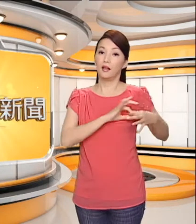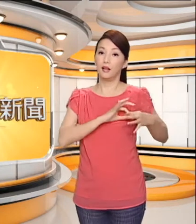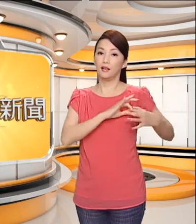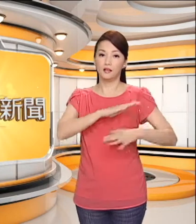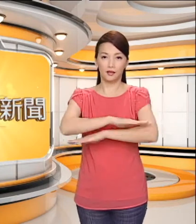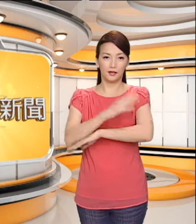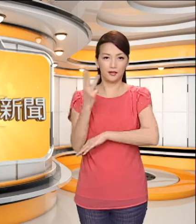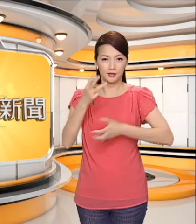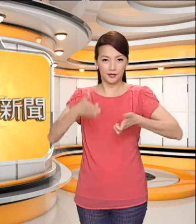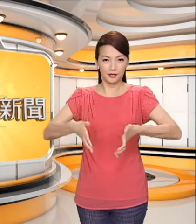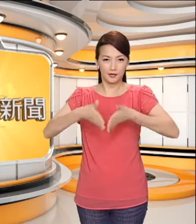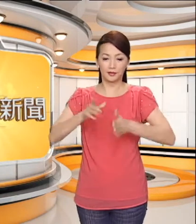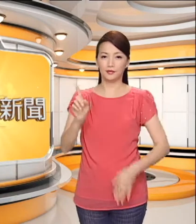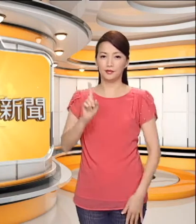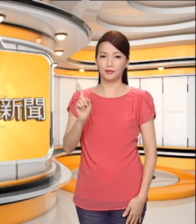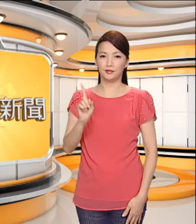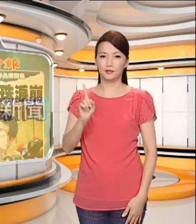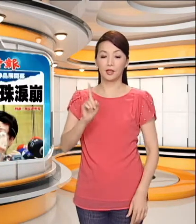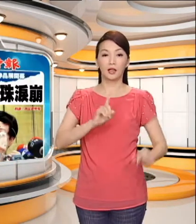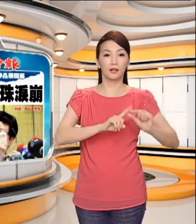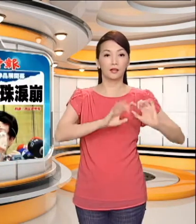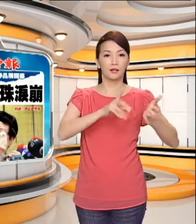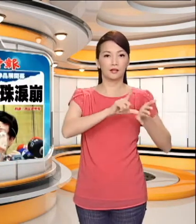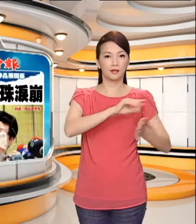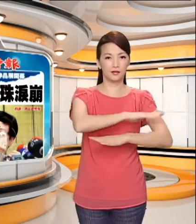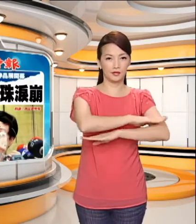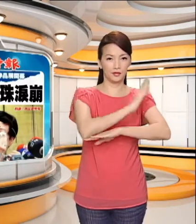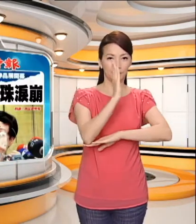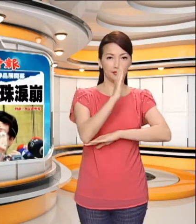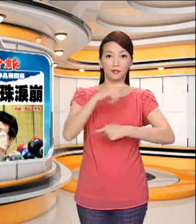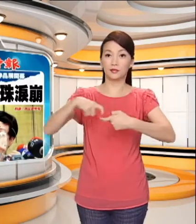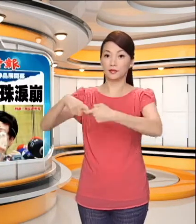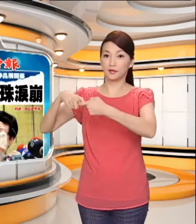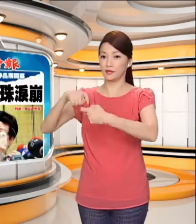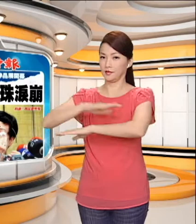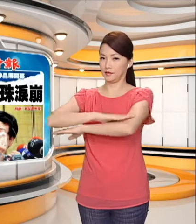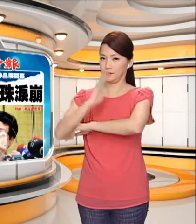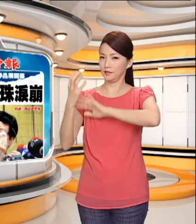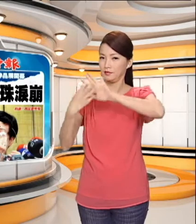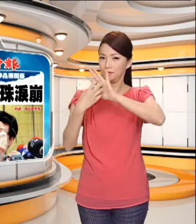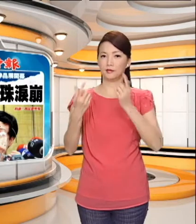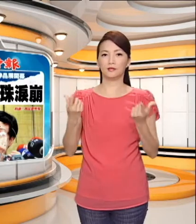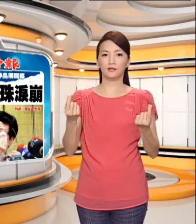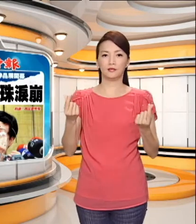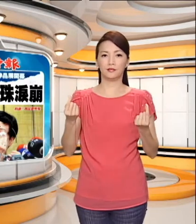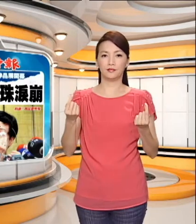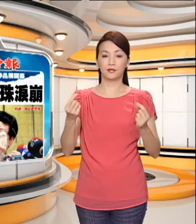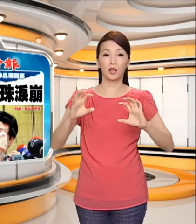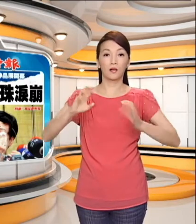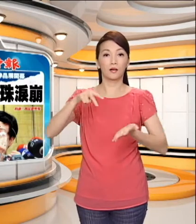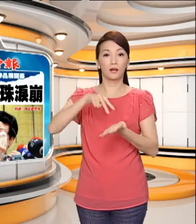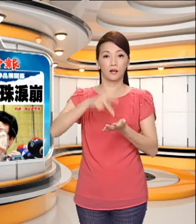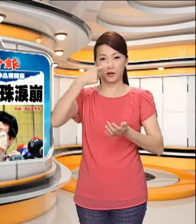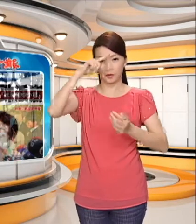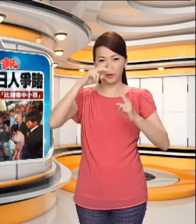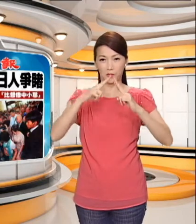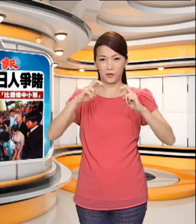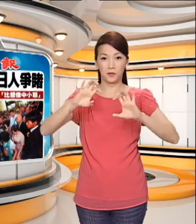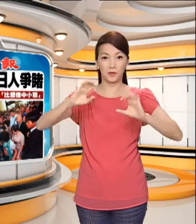再来关心各大报的头条焦点。中国时报和联合报的头条一样，也都是在经历了波折之